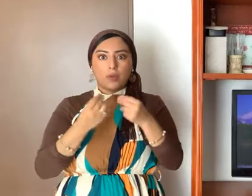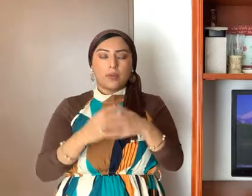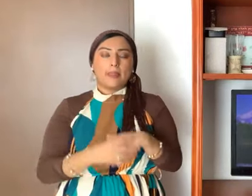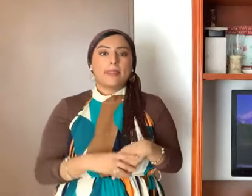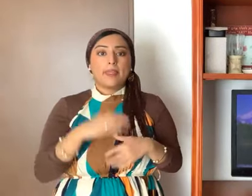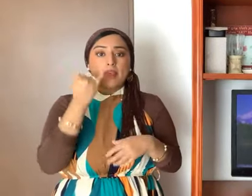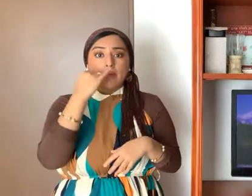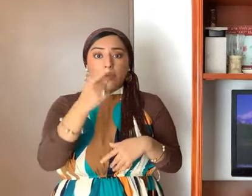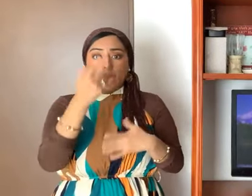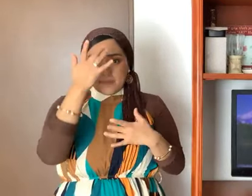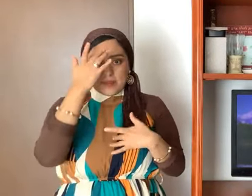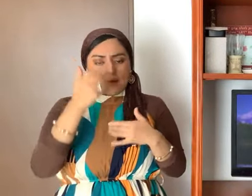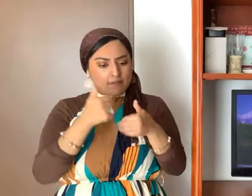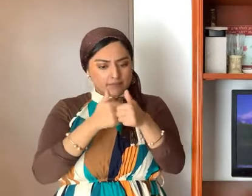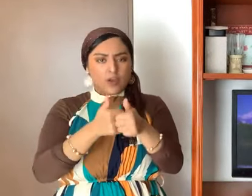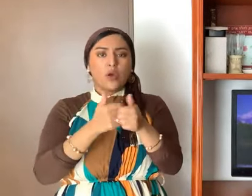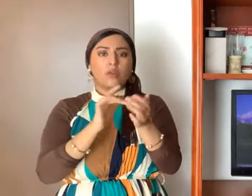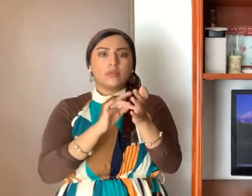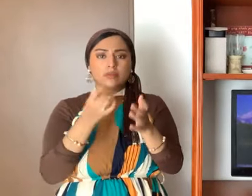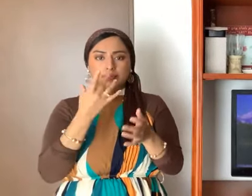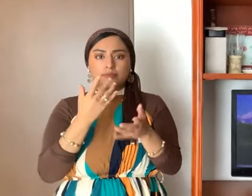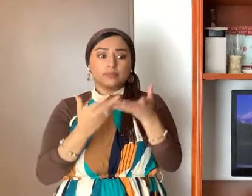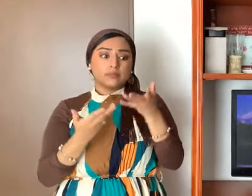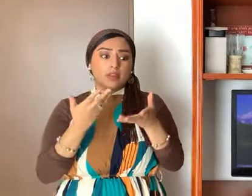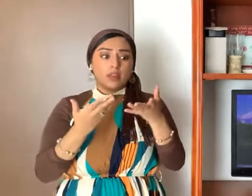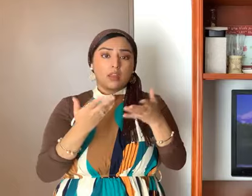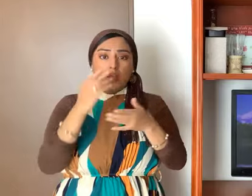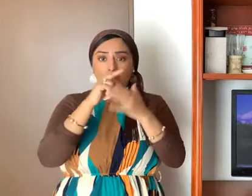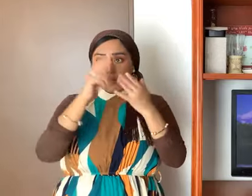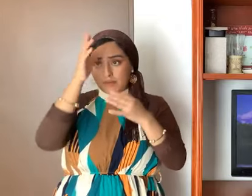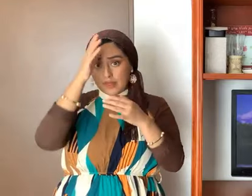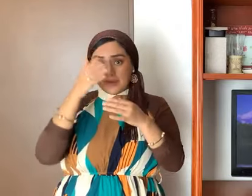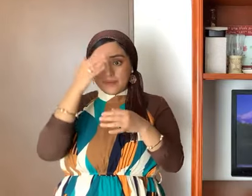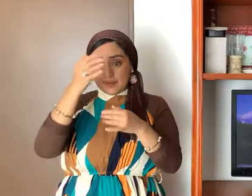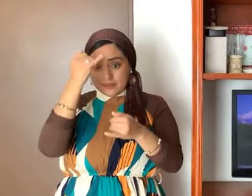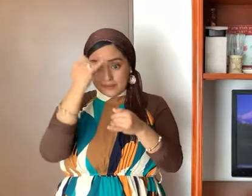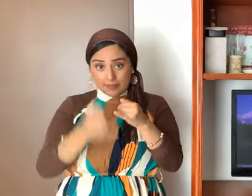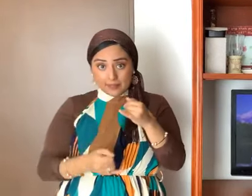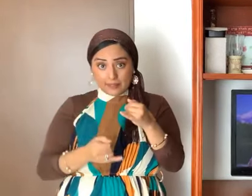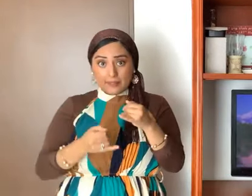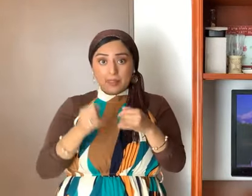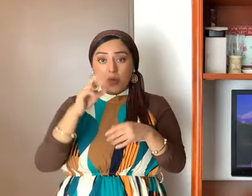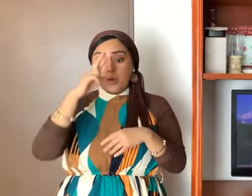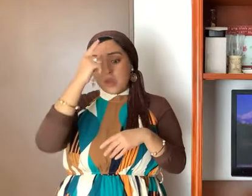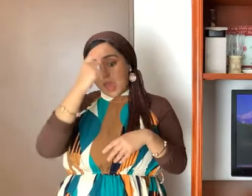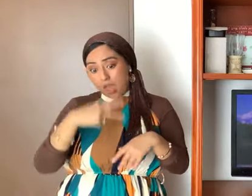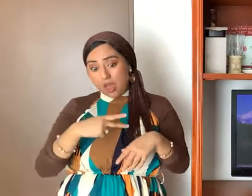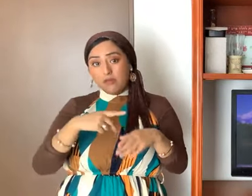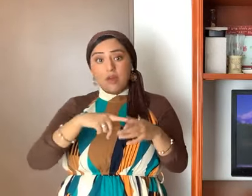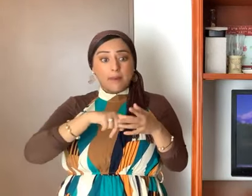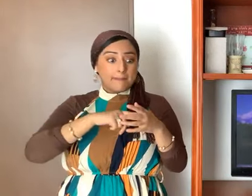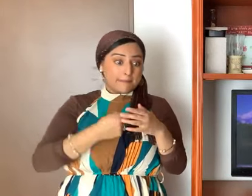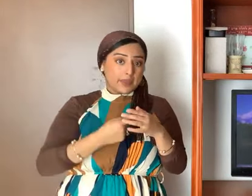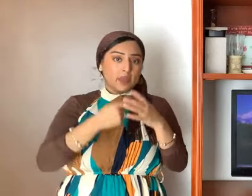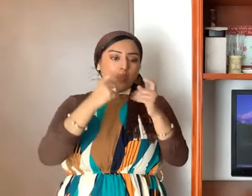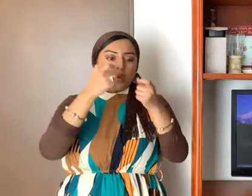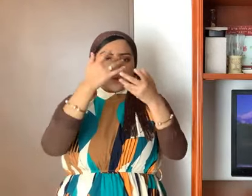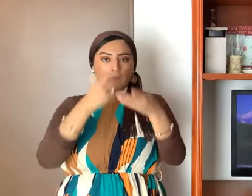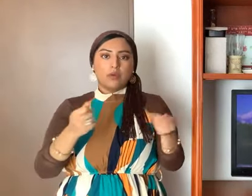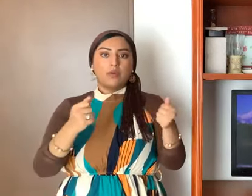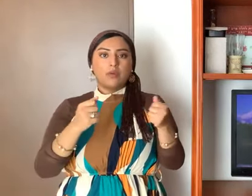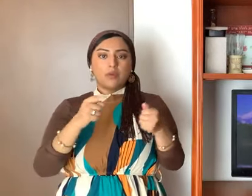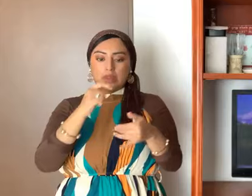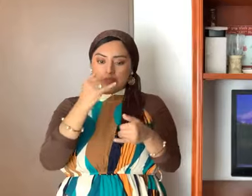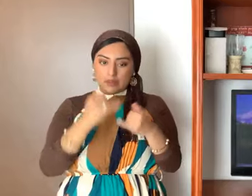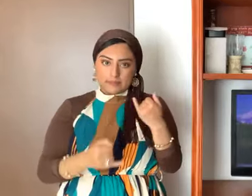Si estás enfermo, sigue tu tratamiento. Puede ser que el Eterno al final del tratamiento o a la mitad o al inicio te sane, pero tienes